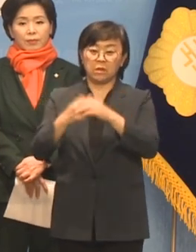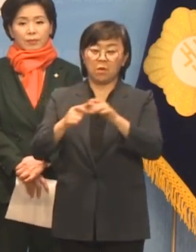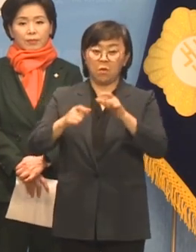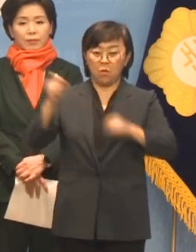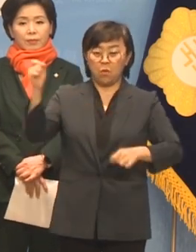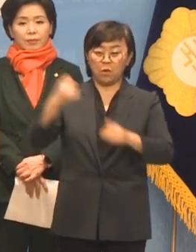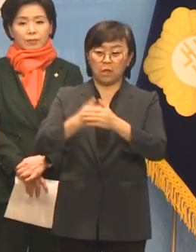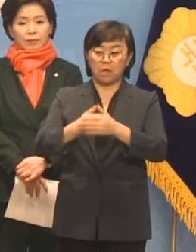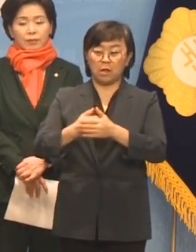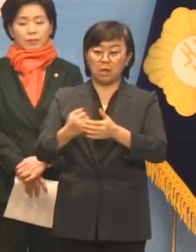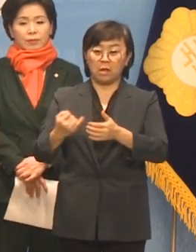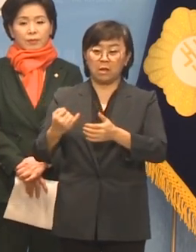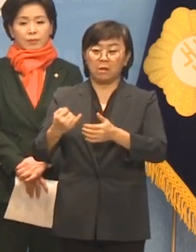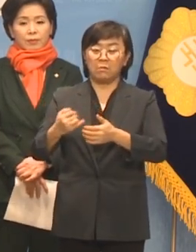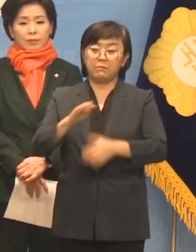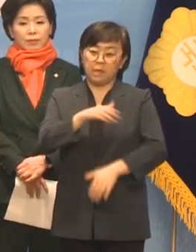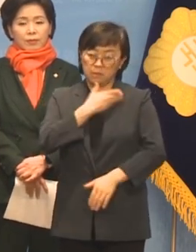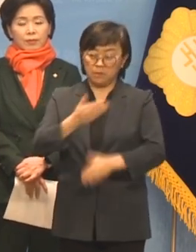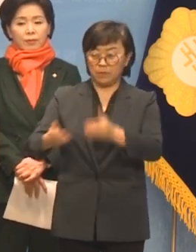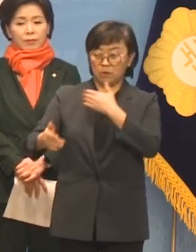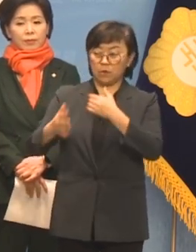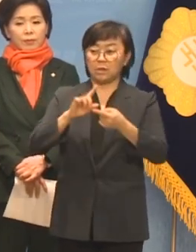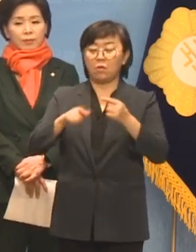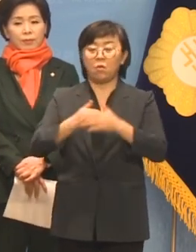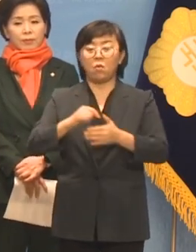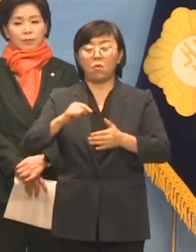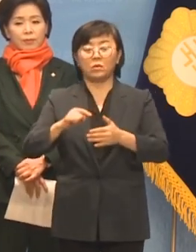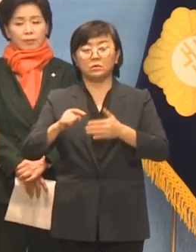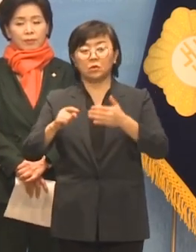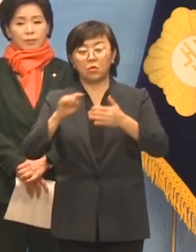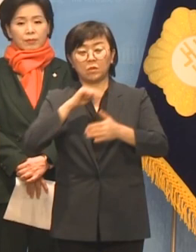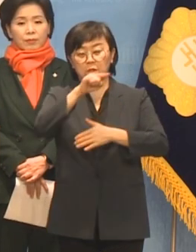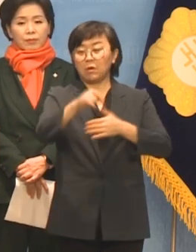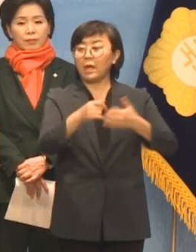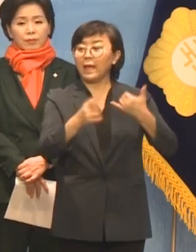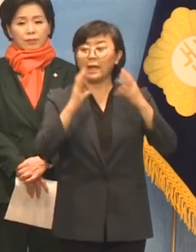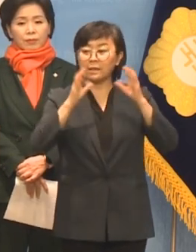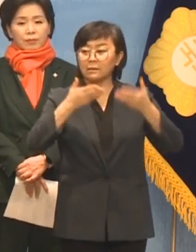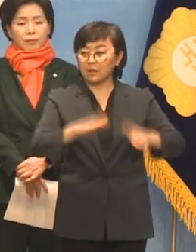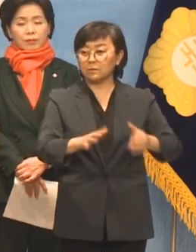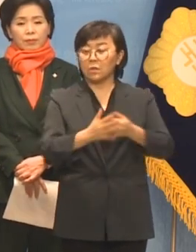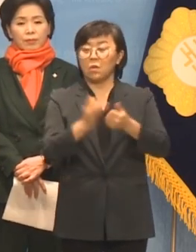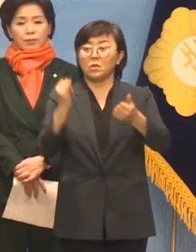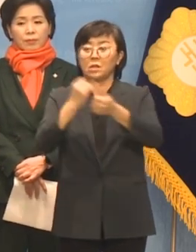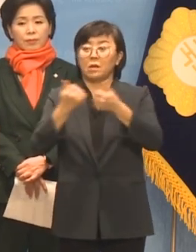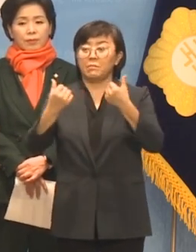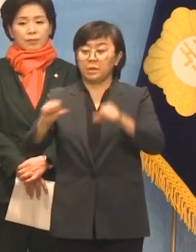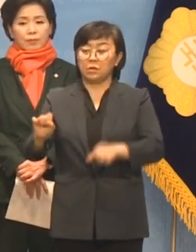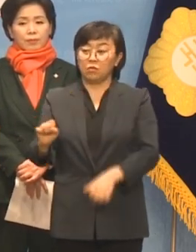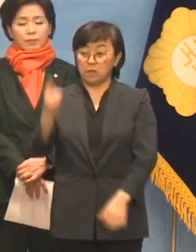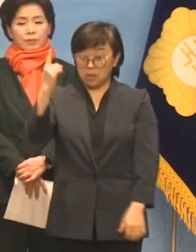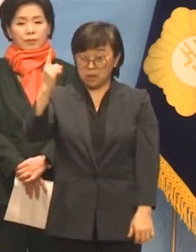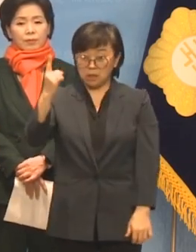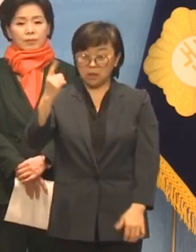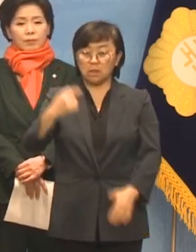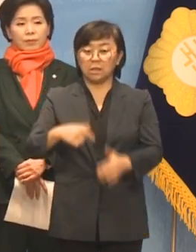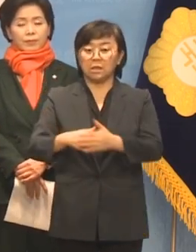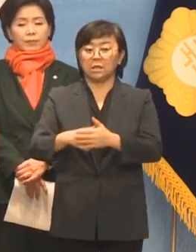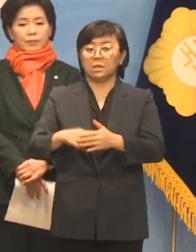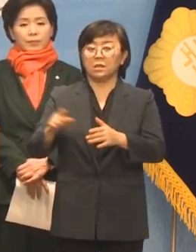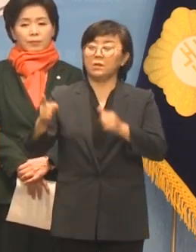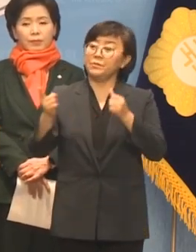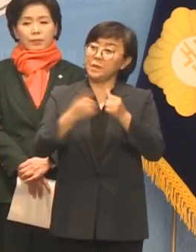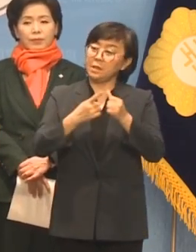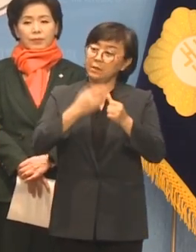장기간 불륜관계를 유지하면서 혼외 자녀를 두는 등 혼인관계 파탄에 대한 일방의